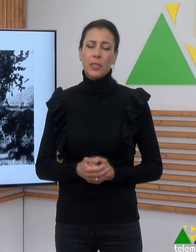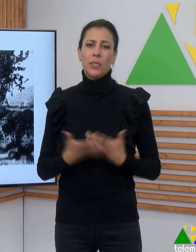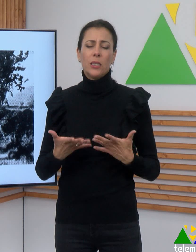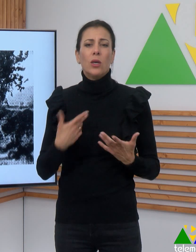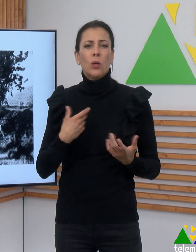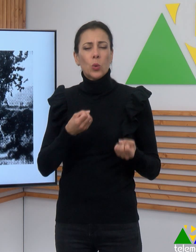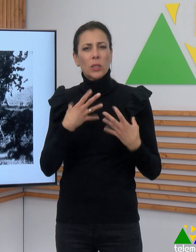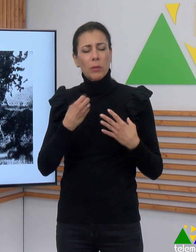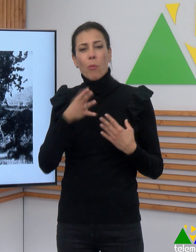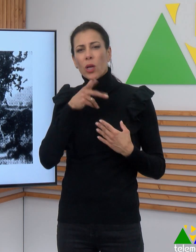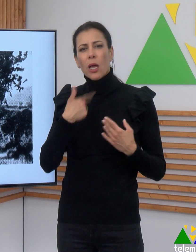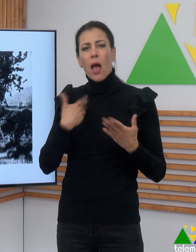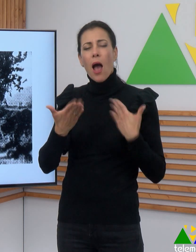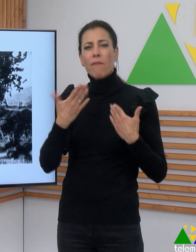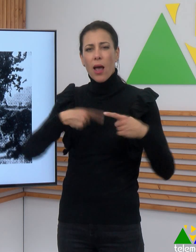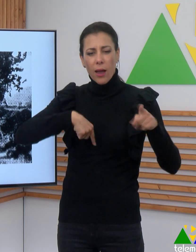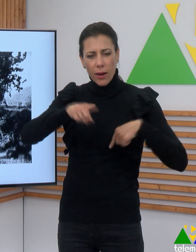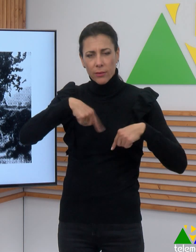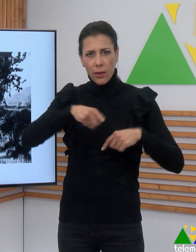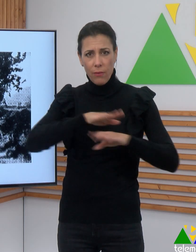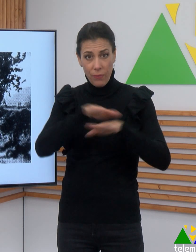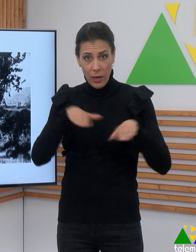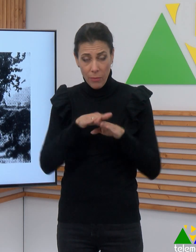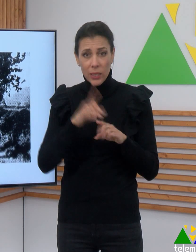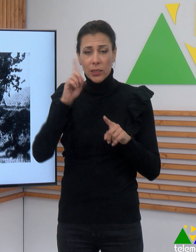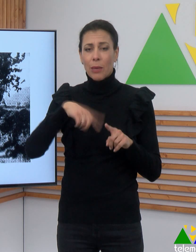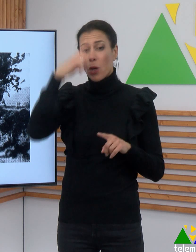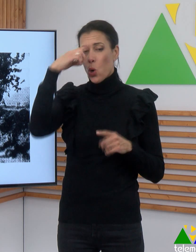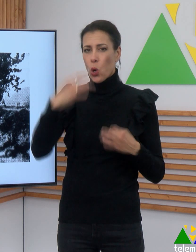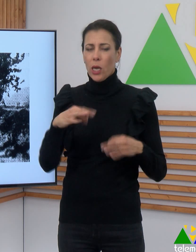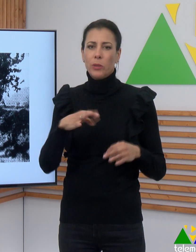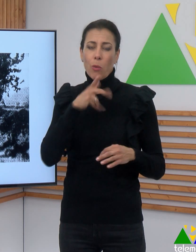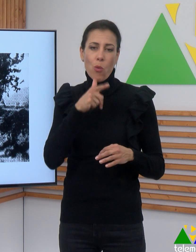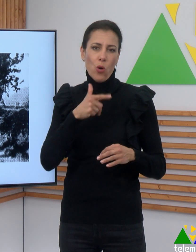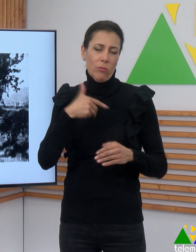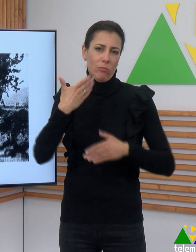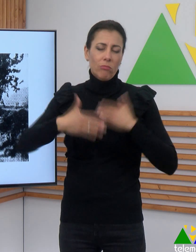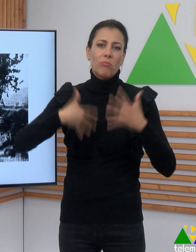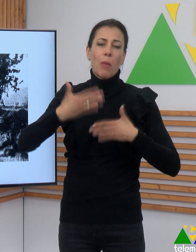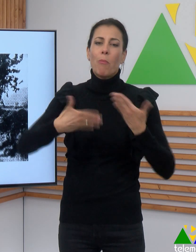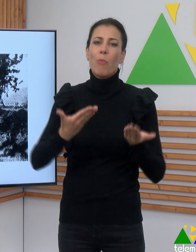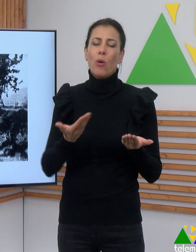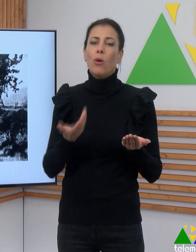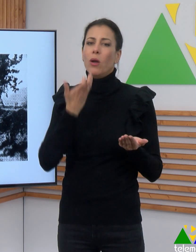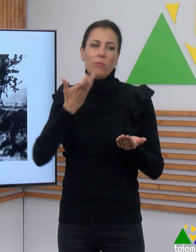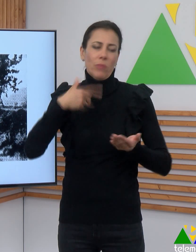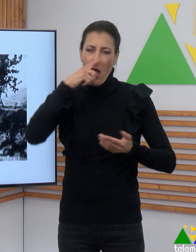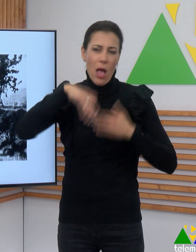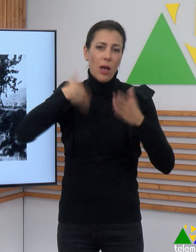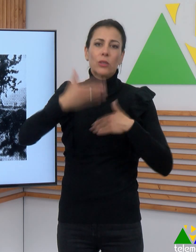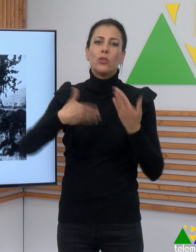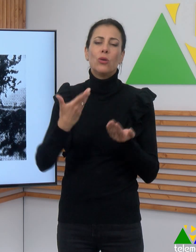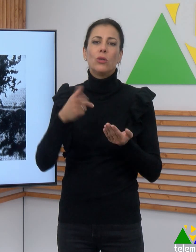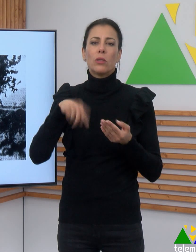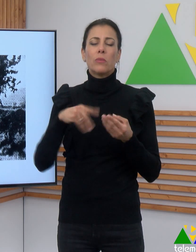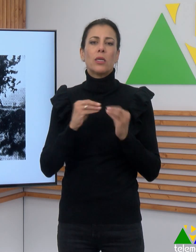Cuéntanos, porque bueno, estamos hablando de la carretera a la playa, el camino a la playa, luego lógicamente pues conforme va pasando el tiempo, van pasando los años, bueno pues se